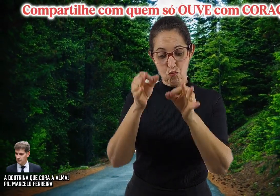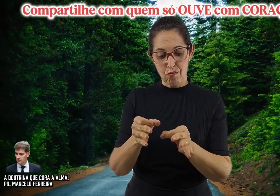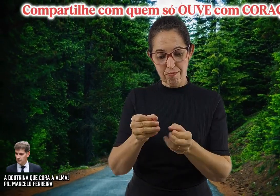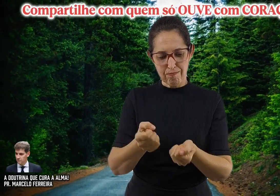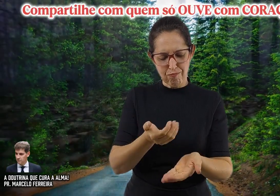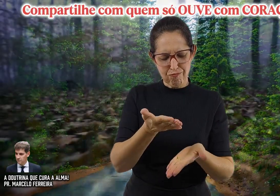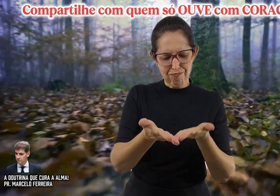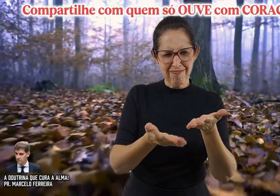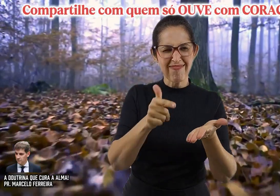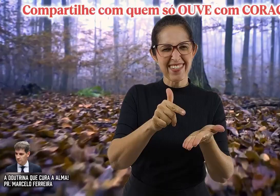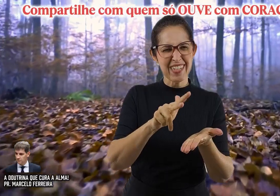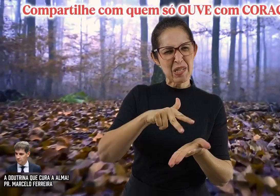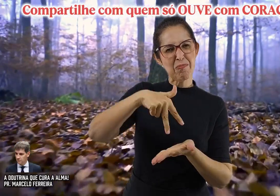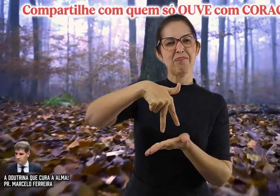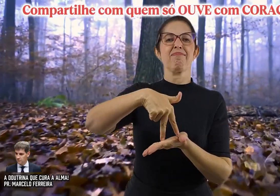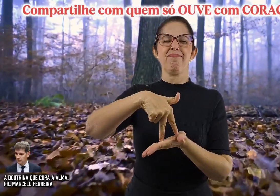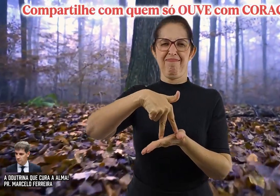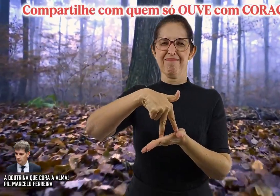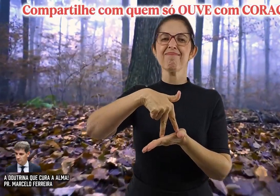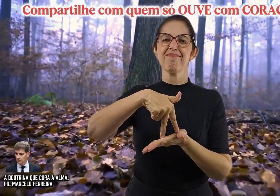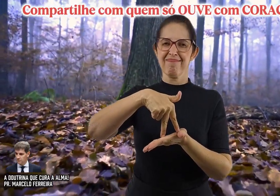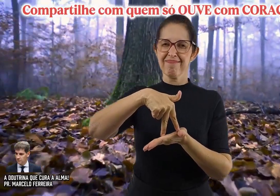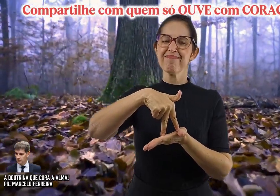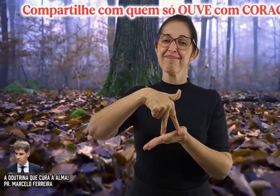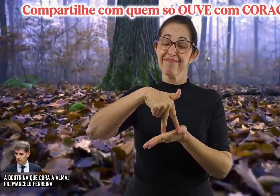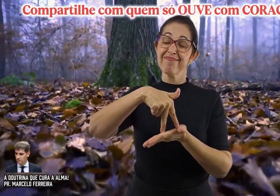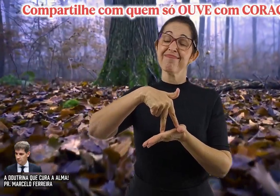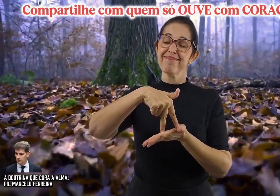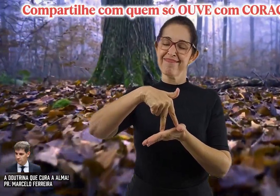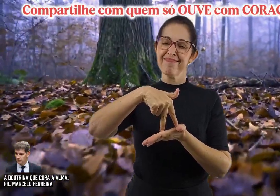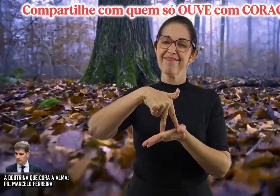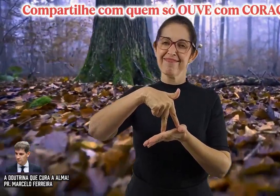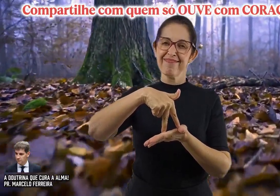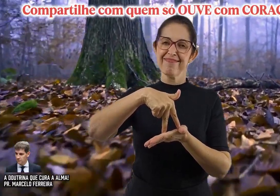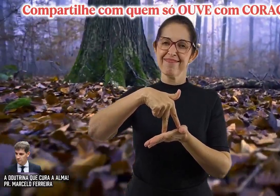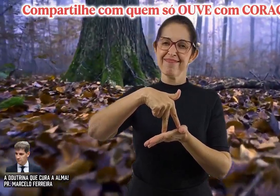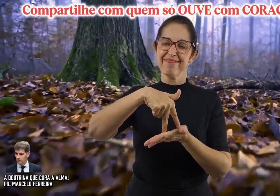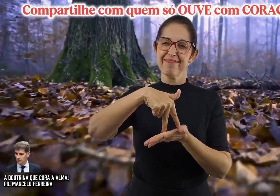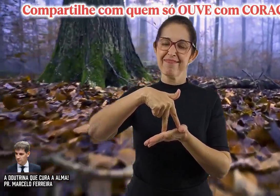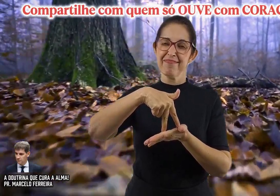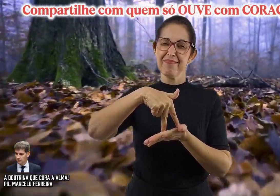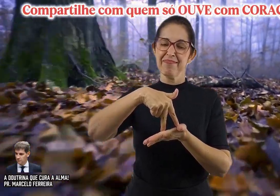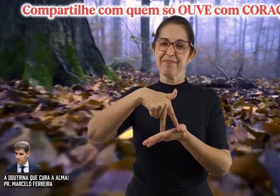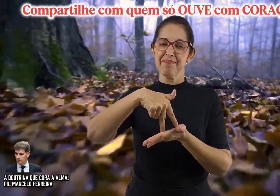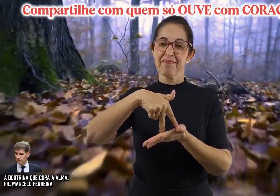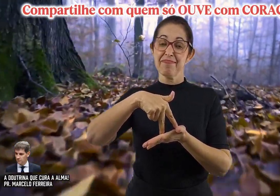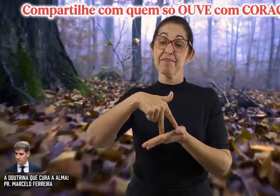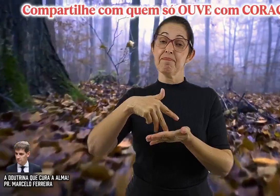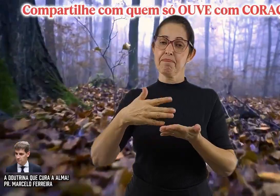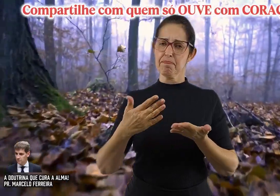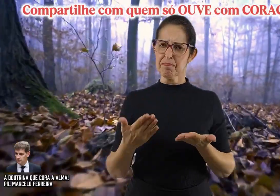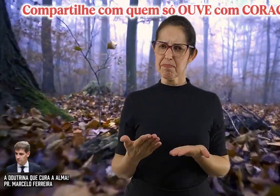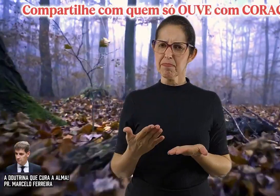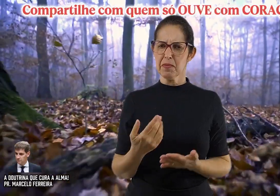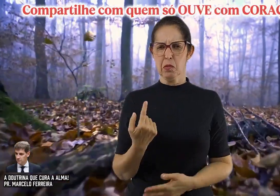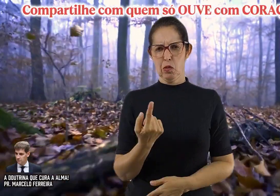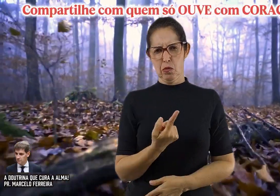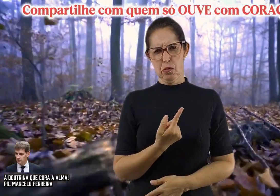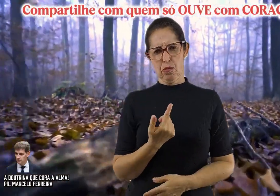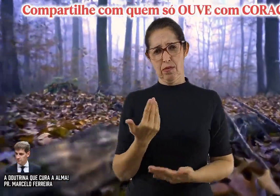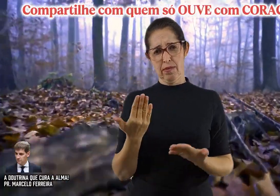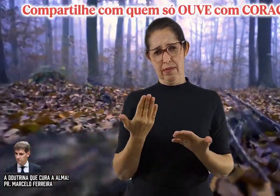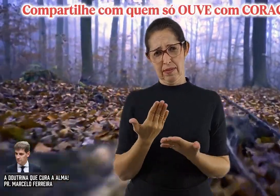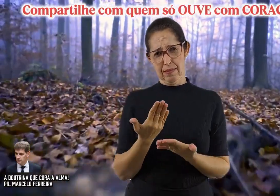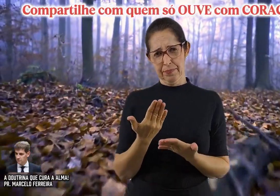mais forte uma igreja é em doutrina, mais forte ela é espiritualmente. Nós vamos ver aqui que